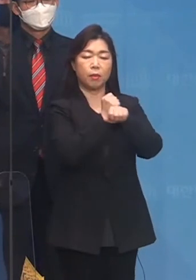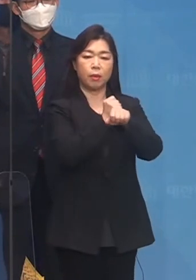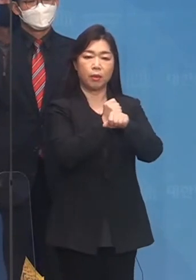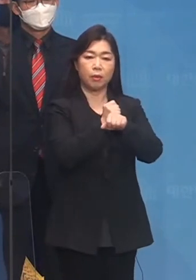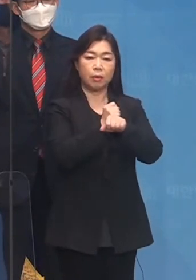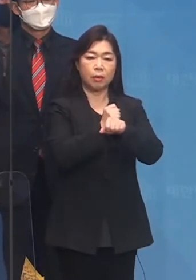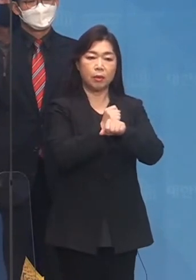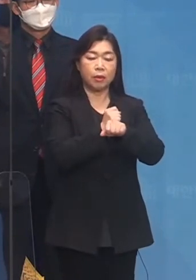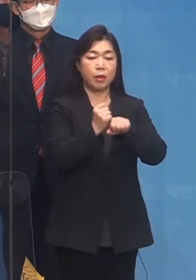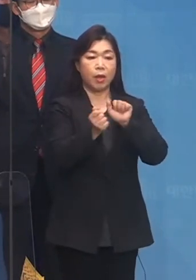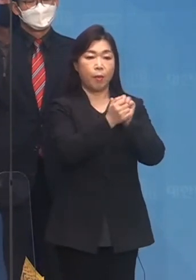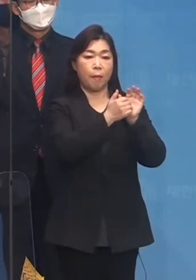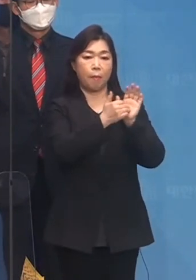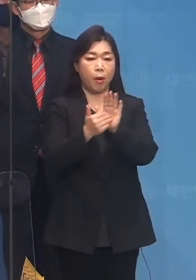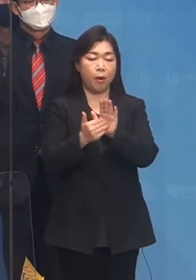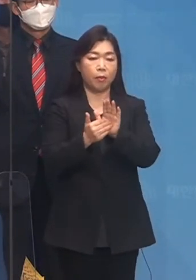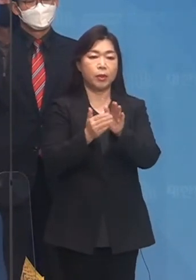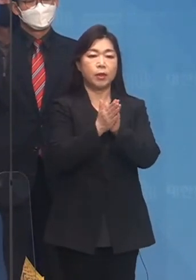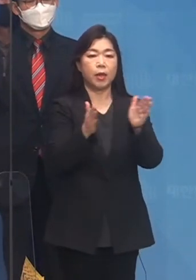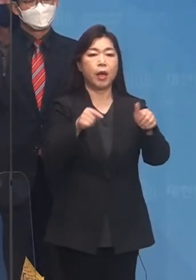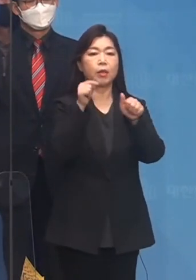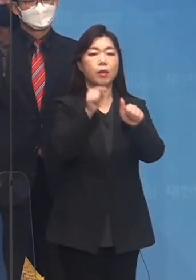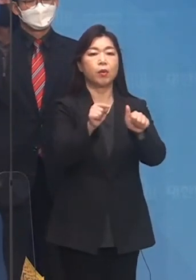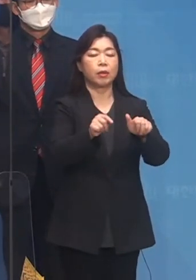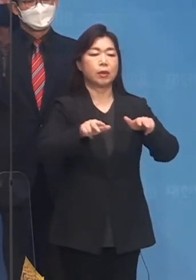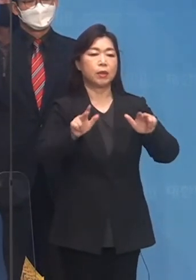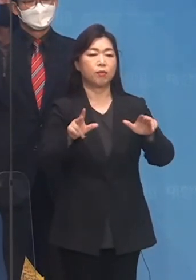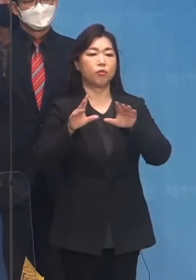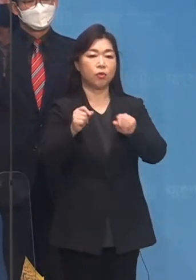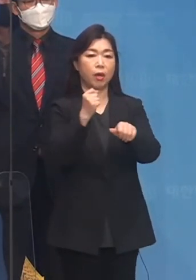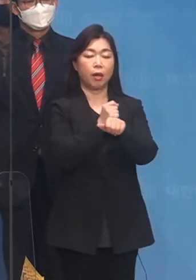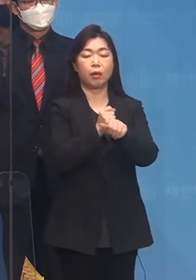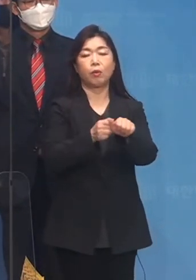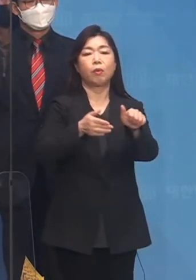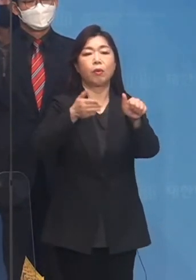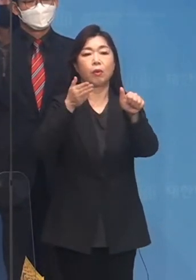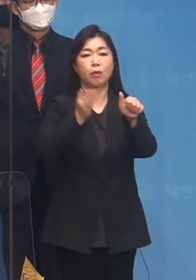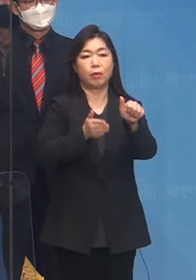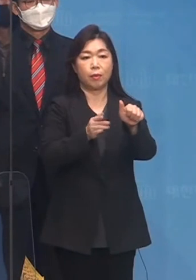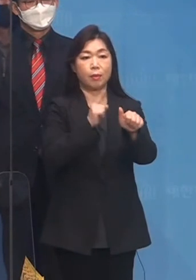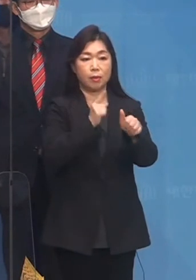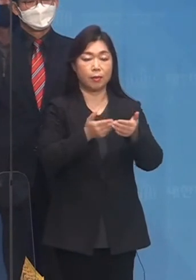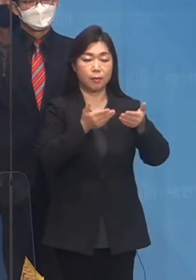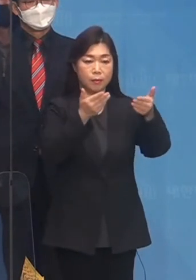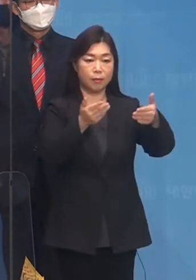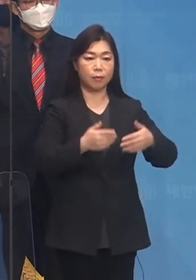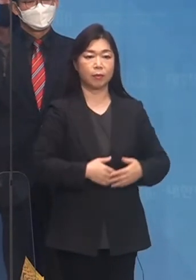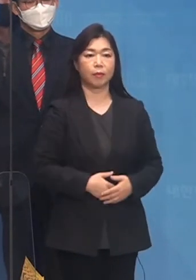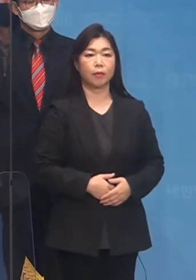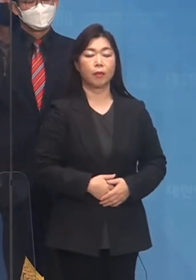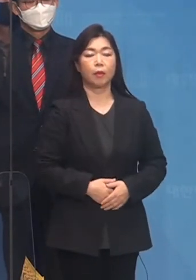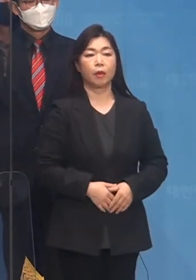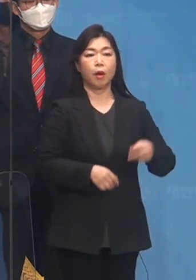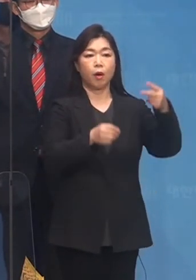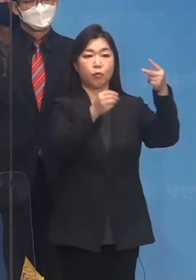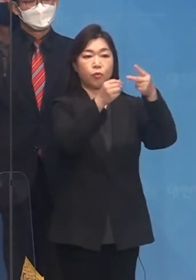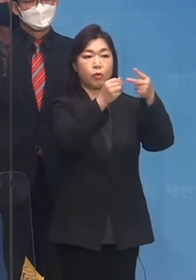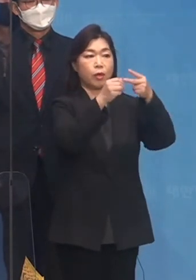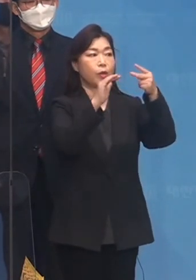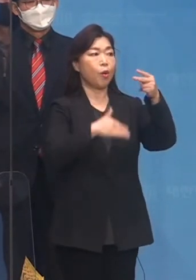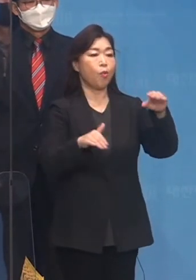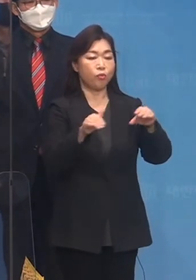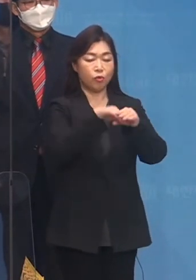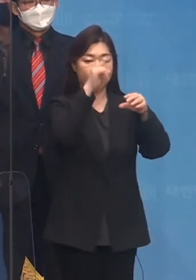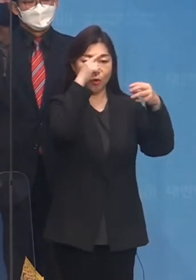예방법 시행령과 시행규칙의 개정을 즉각 중단하는 것을 촉구합니다. 둘째, 문재인